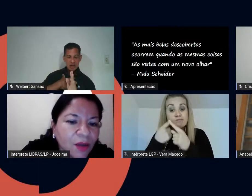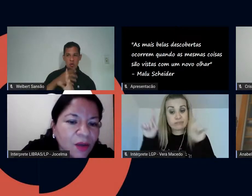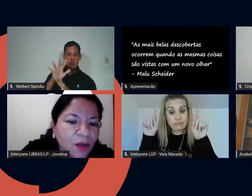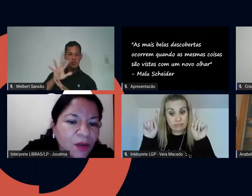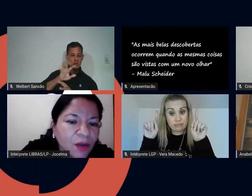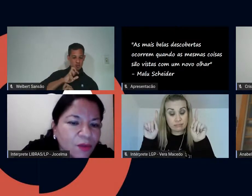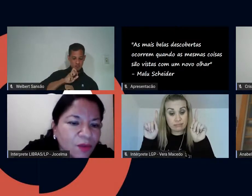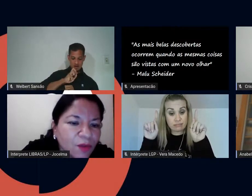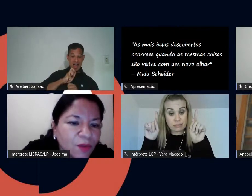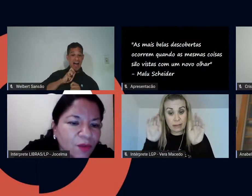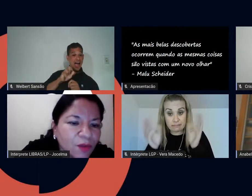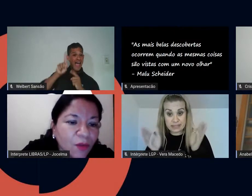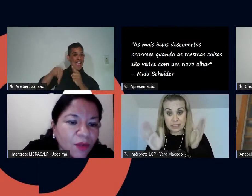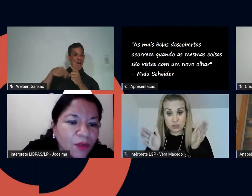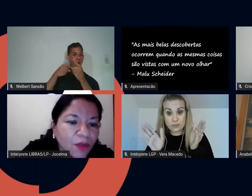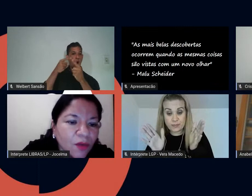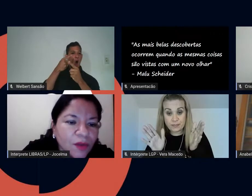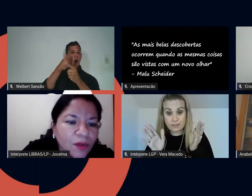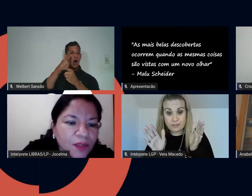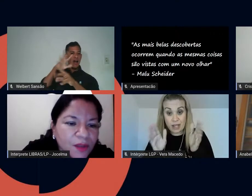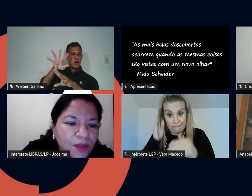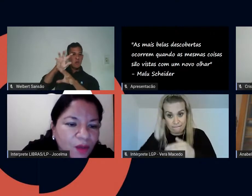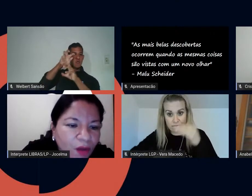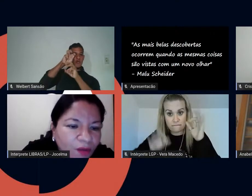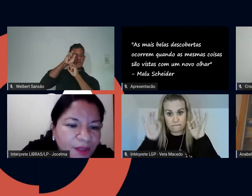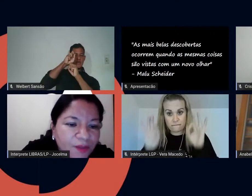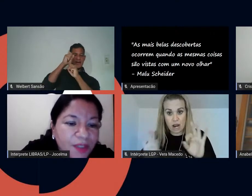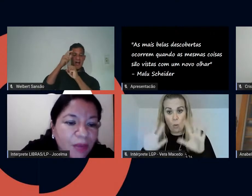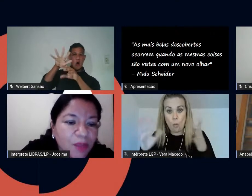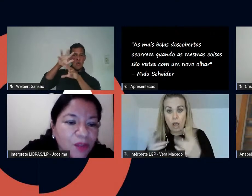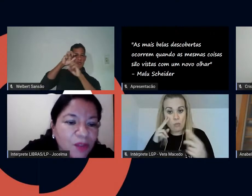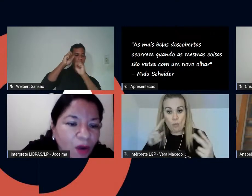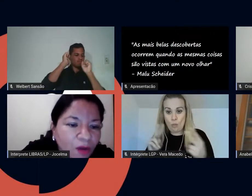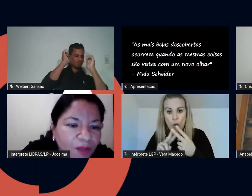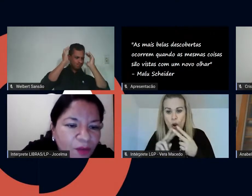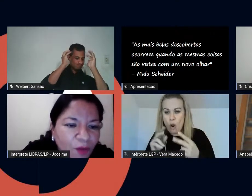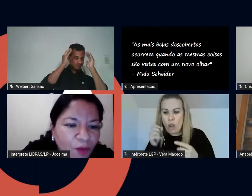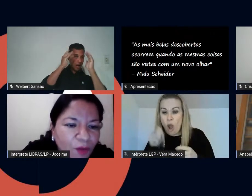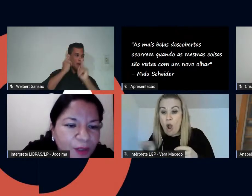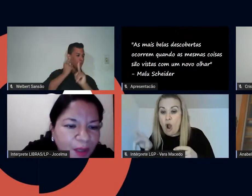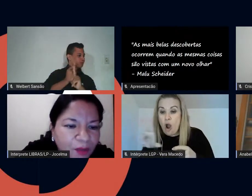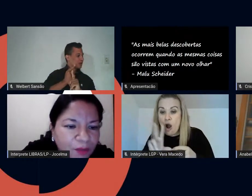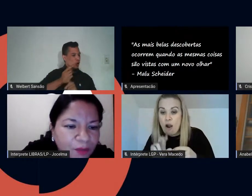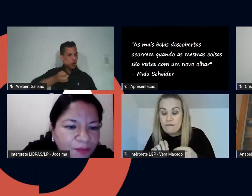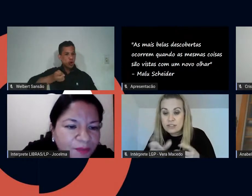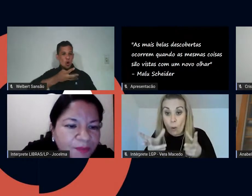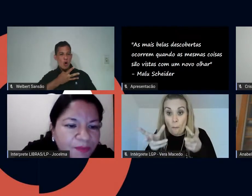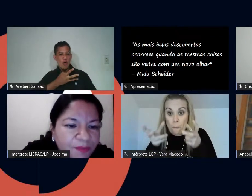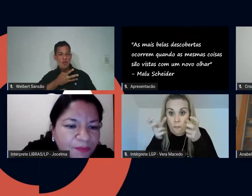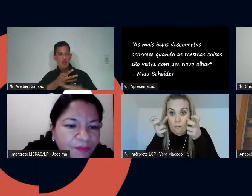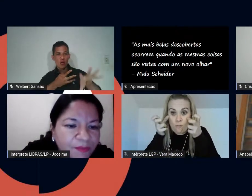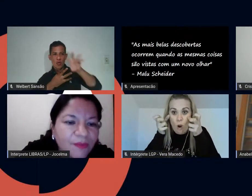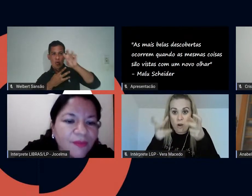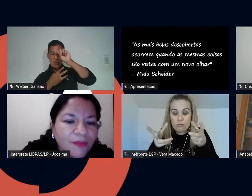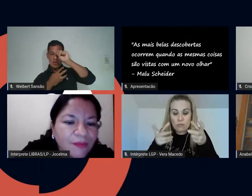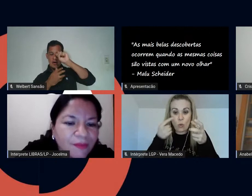descobertas e isso acontece quando você encontra coisas novas e aí você absorve esse novo